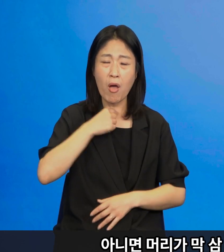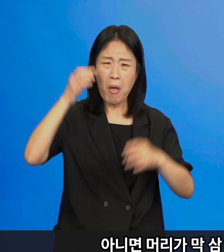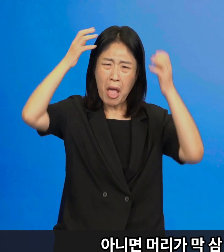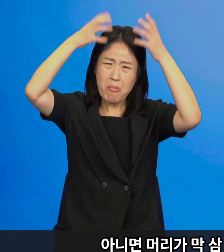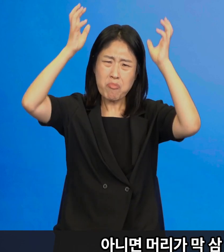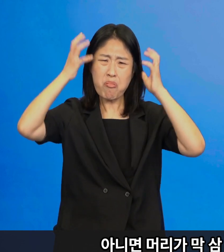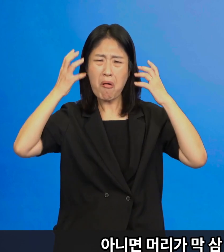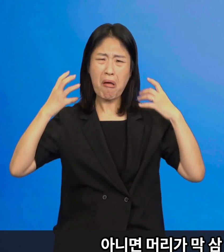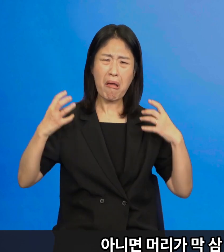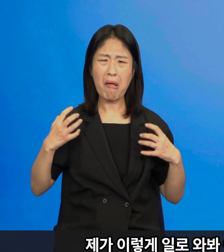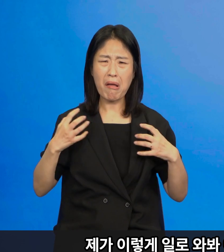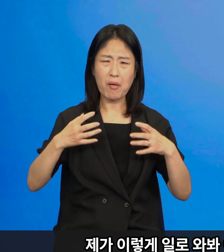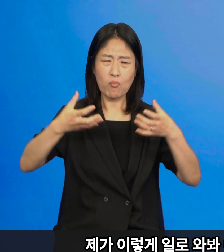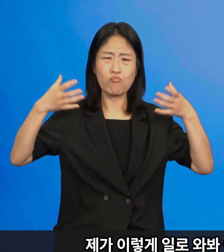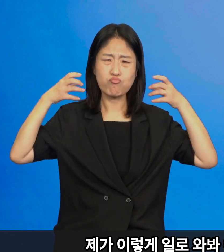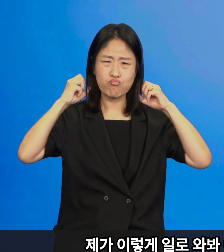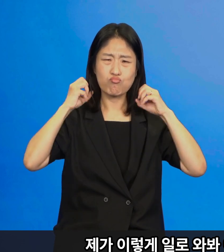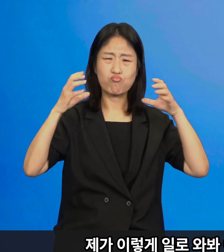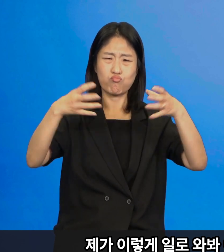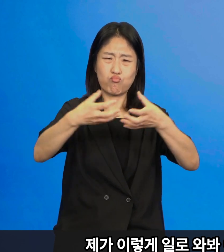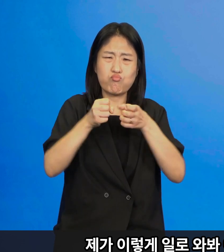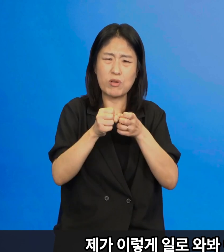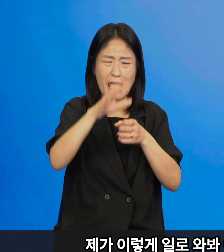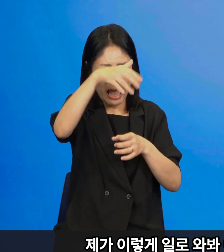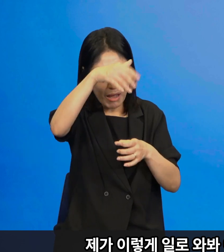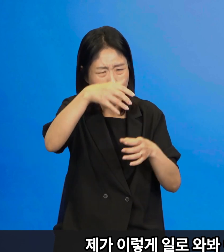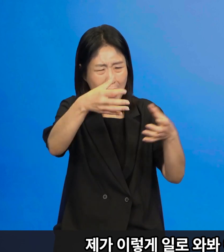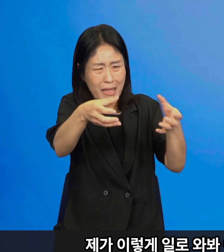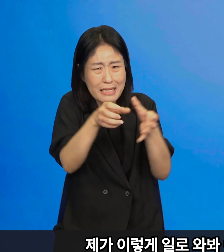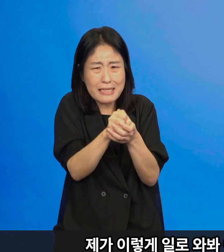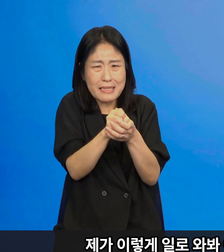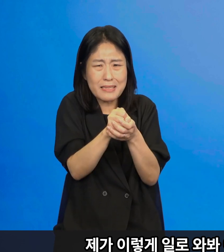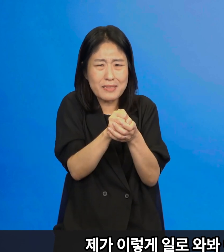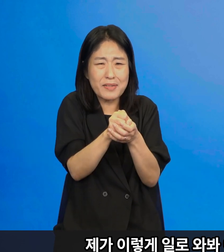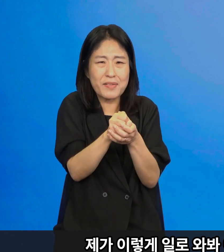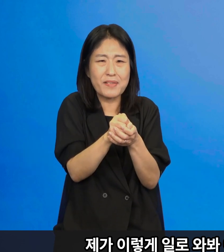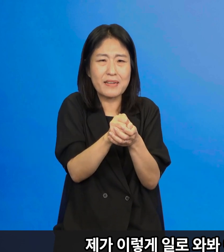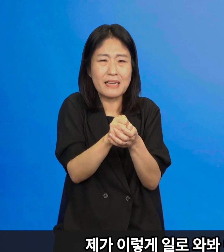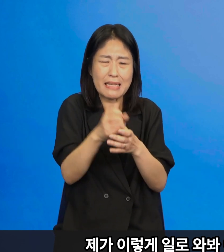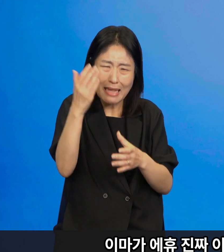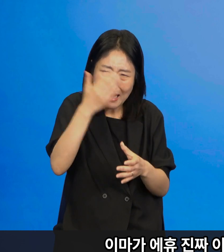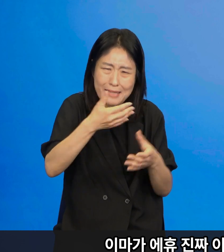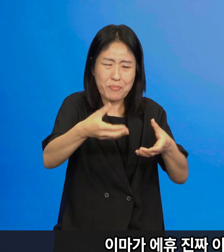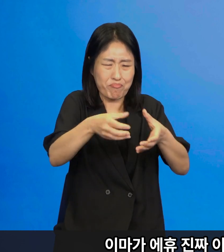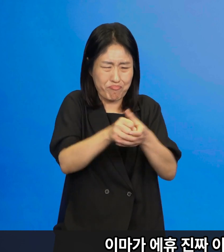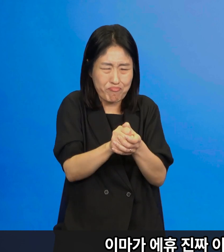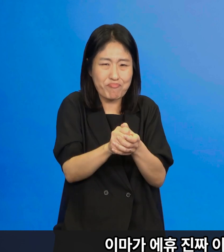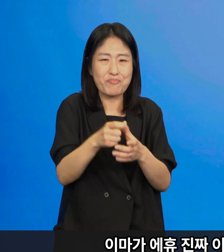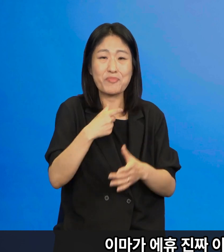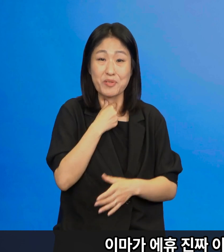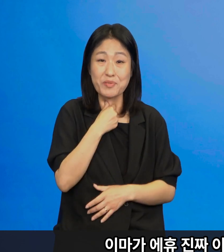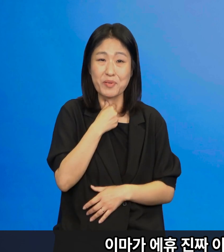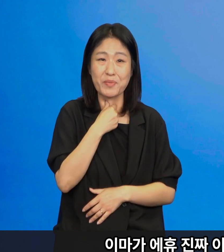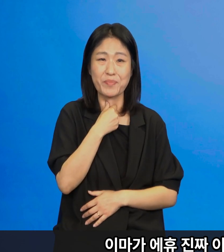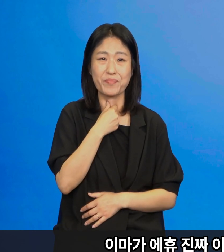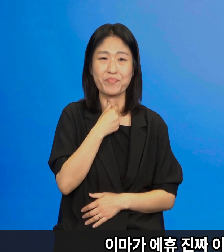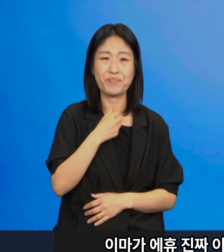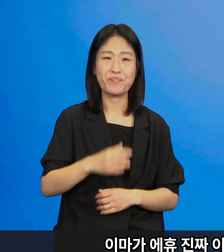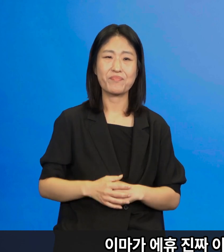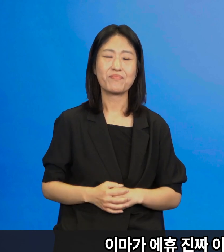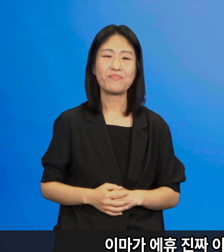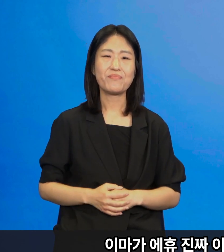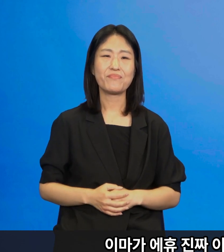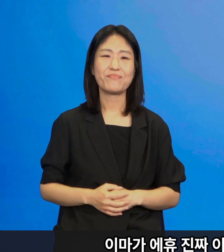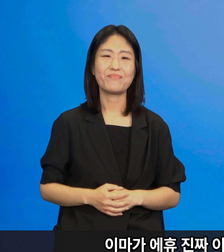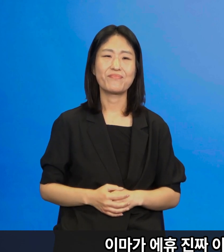산발인데 묶어주고 싶어요. 제가 이렇게 일로 와봐. 아유 진짜 머리 좀 묶고 다녀. 예? 이마가 아유 진짜 이렇게 하고